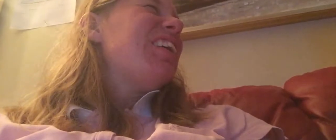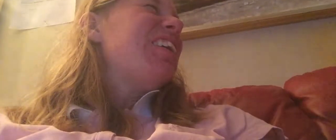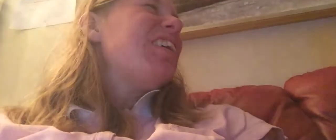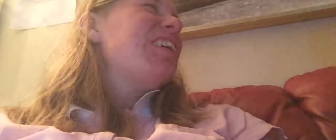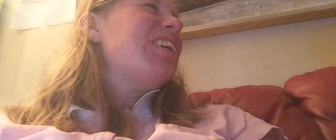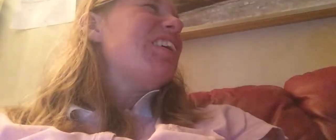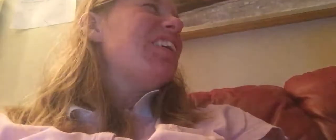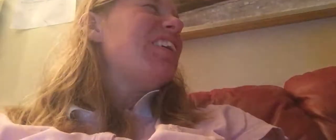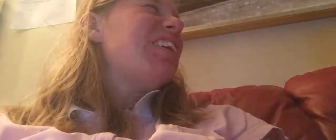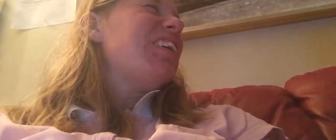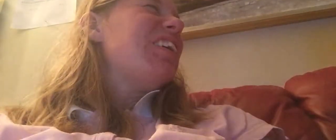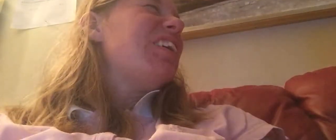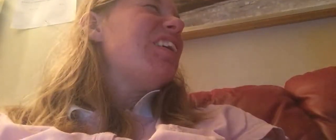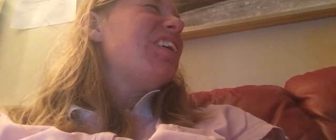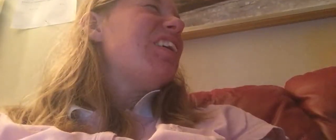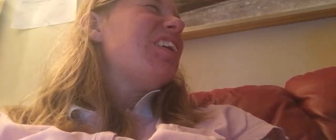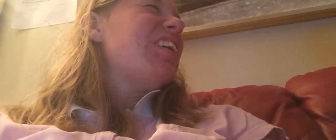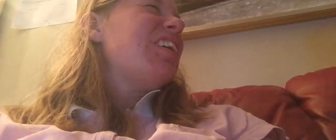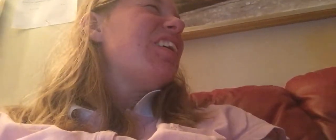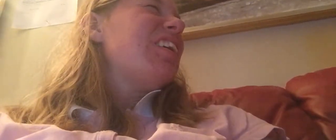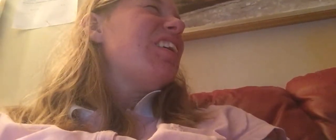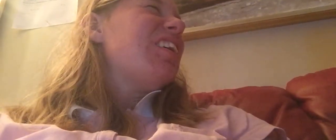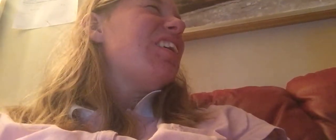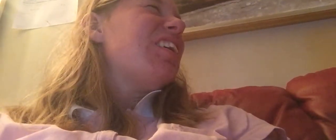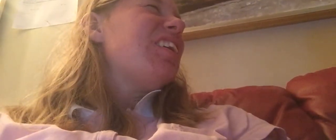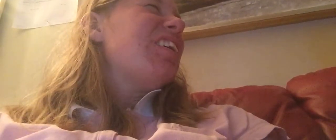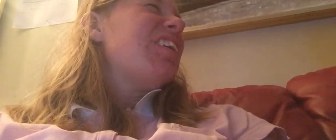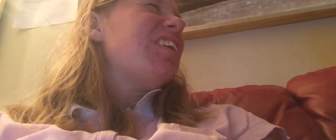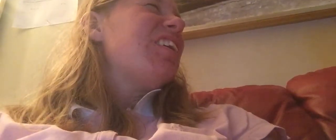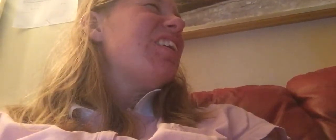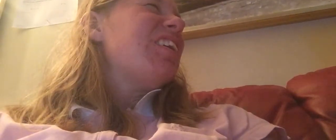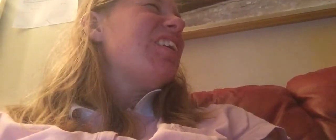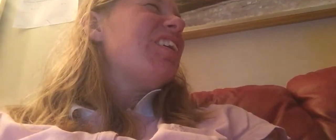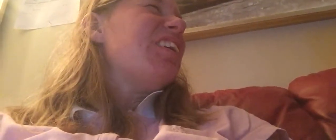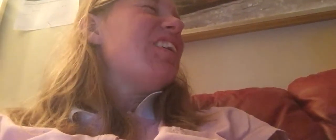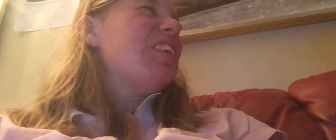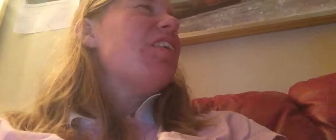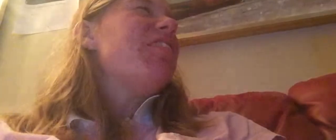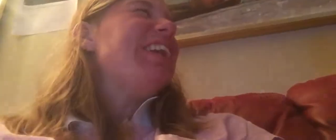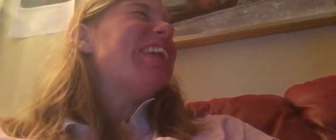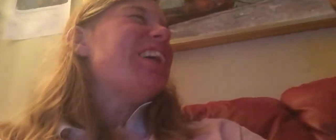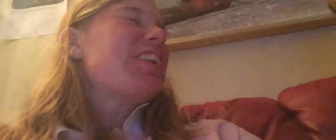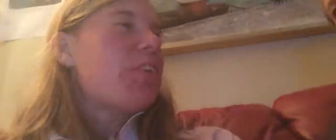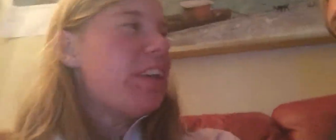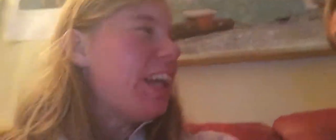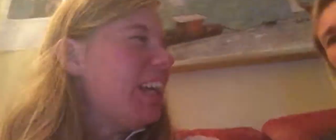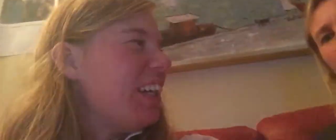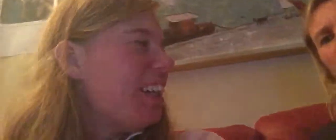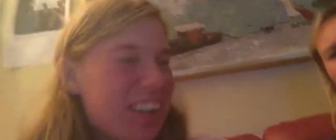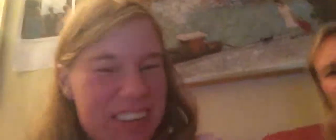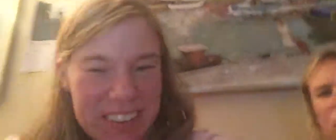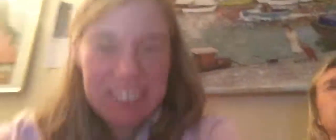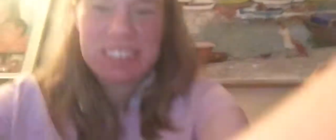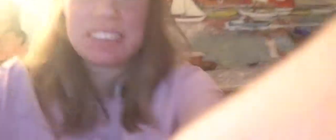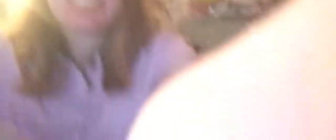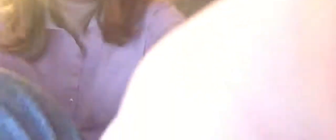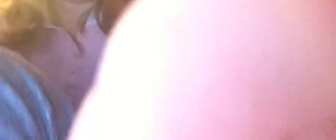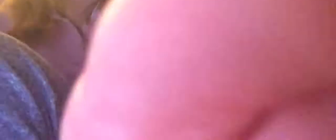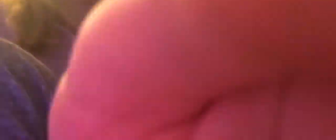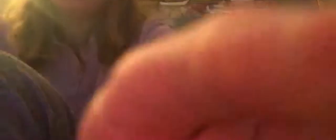är med på... Var på så såg du på julkortaren. Ja, vi är Nina. Ska du ta henne? Ja. Ja, det